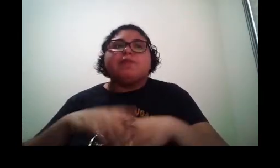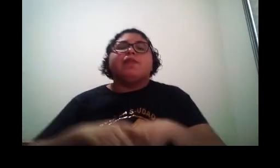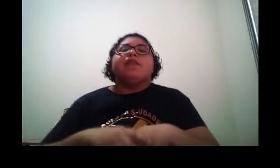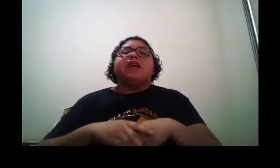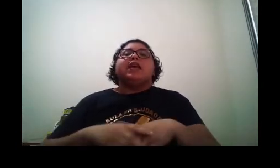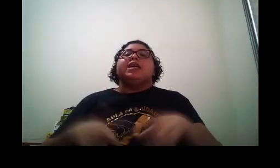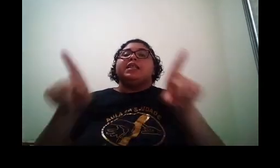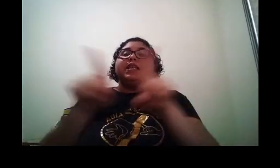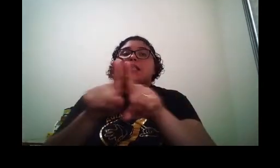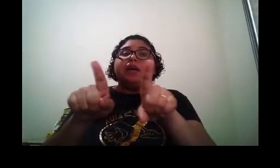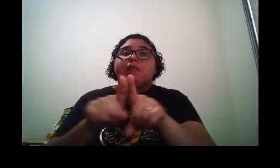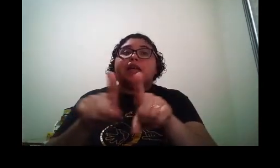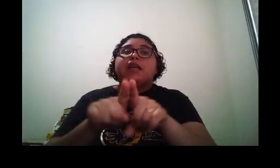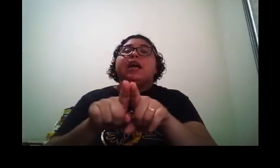a identidade